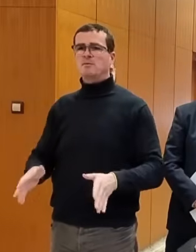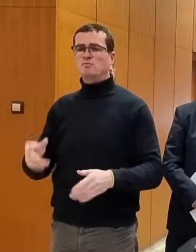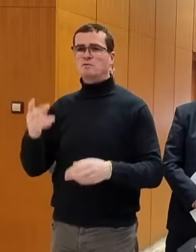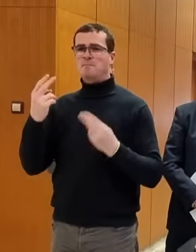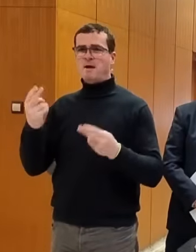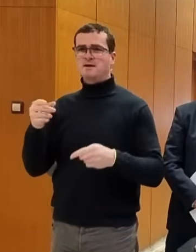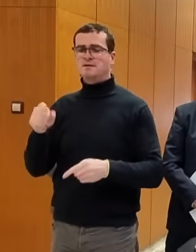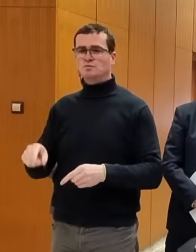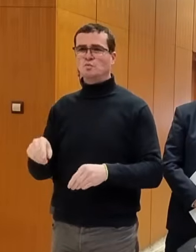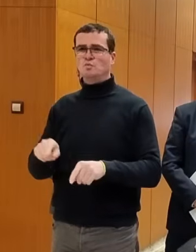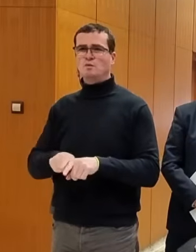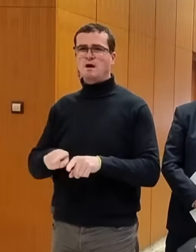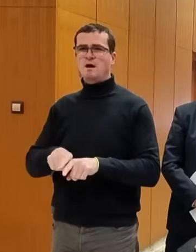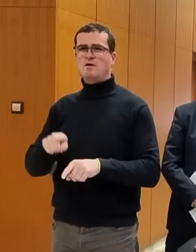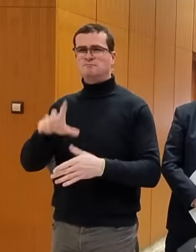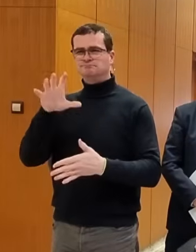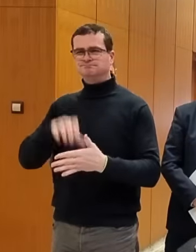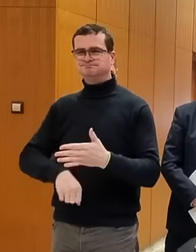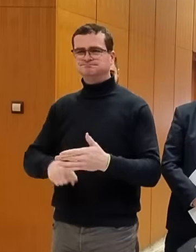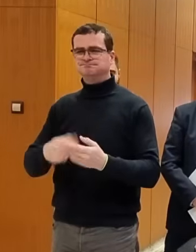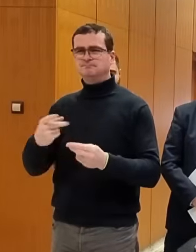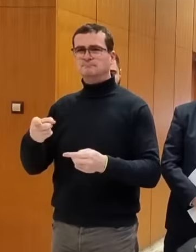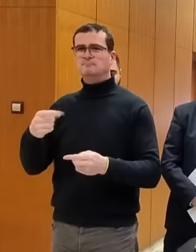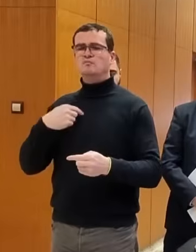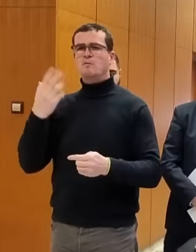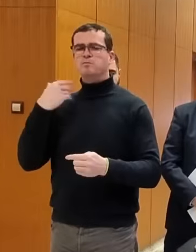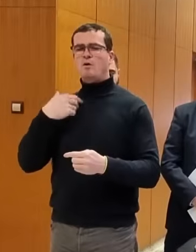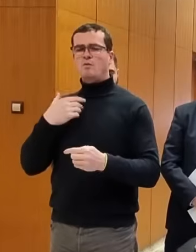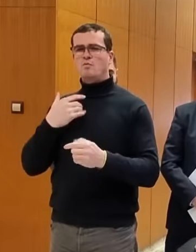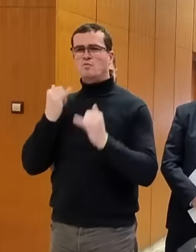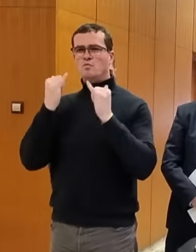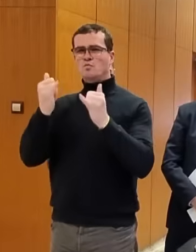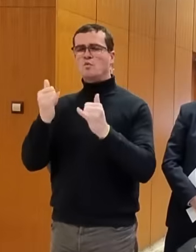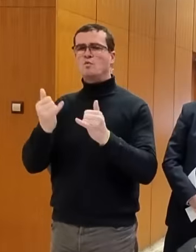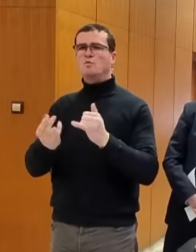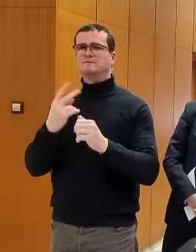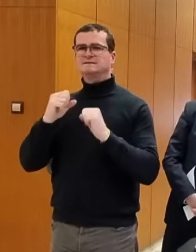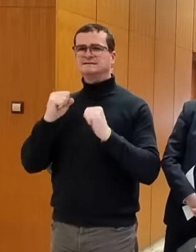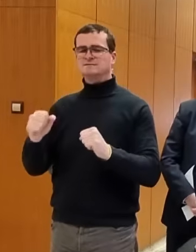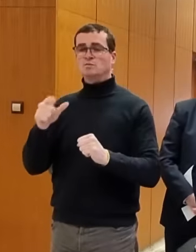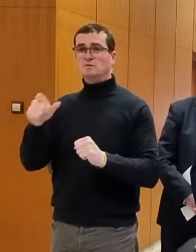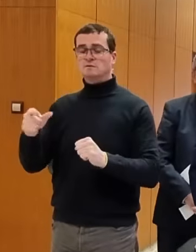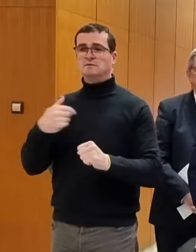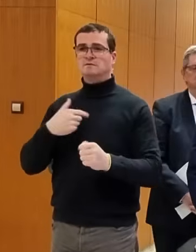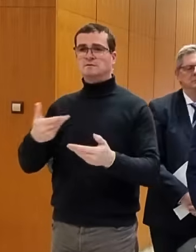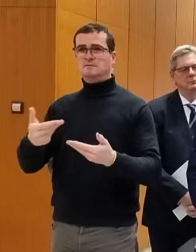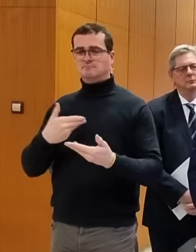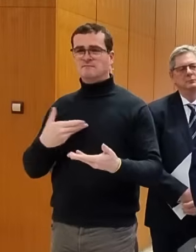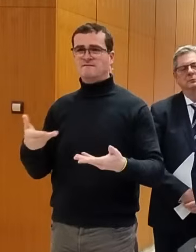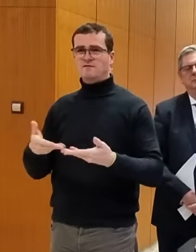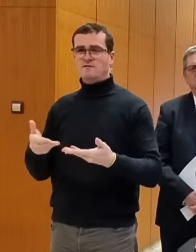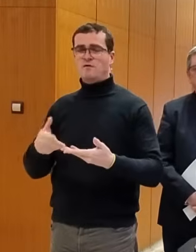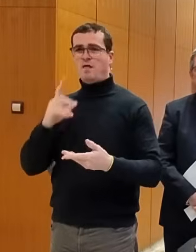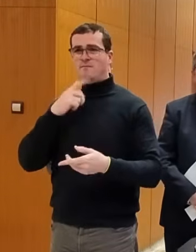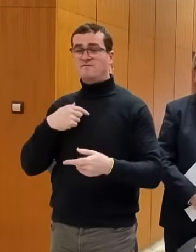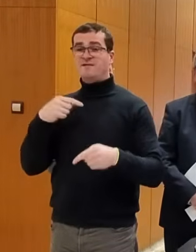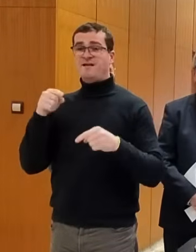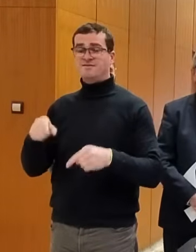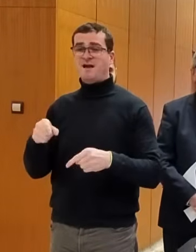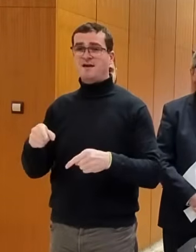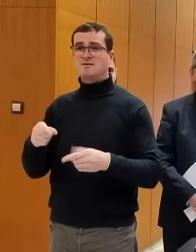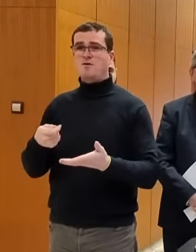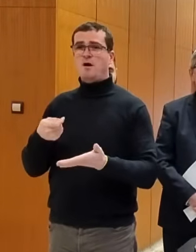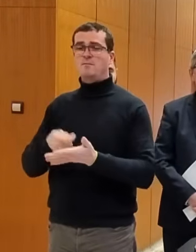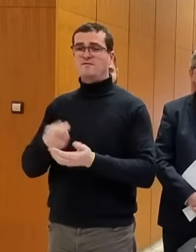Trest prepadnutia majetku bol obligatórny. My sme to atakovali na Ústavnom súde. Ústavný súd nám vyšiel ústretí a povedal, že takéto